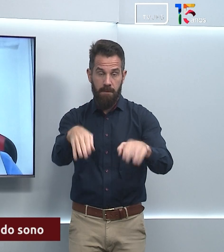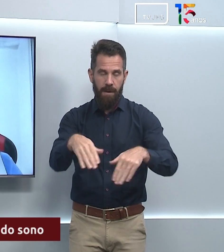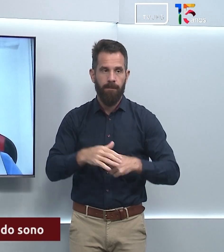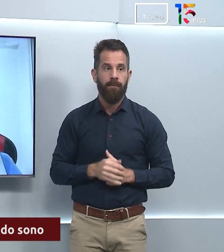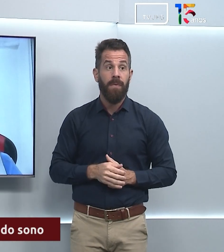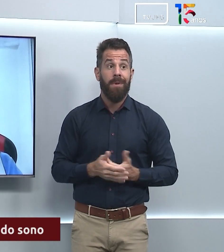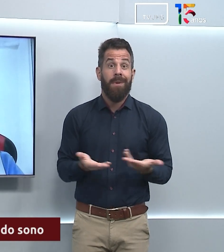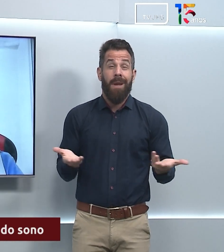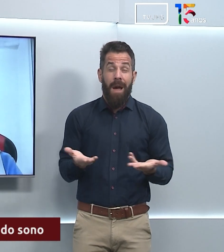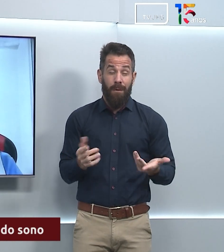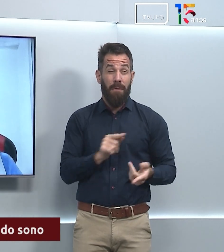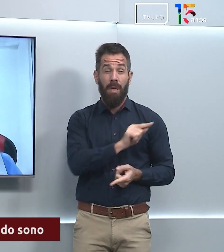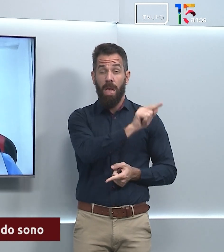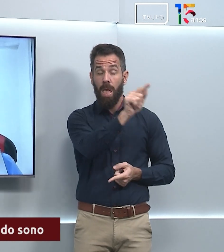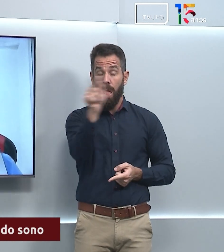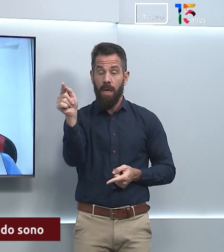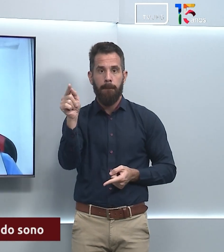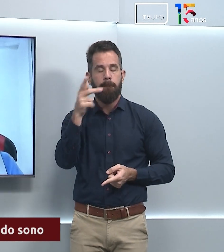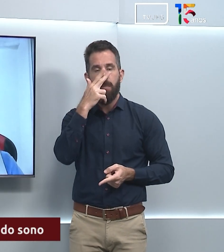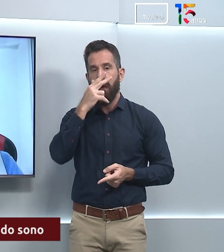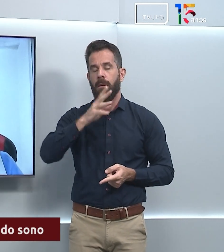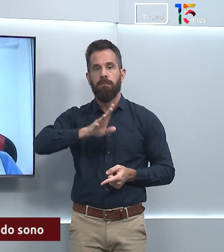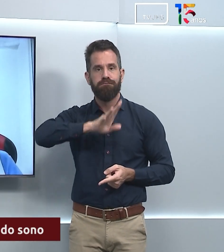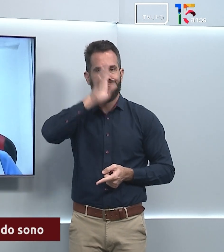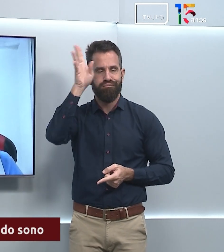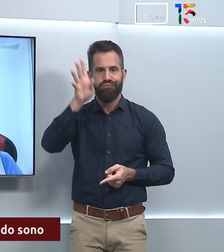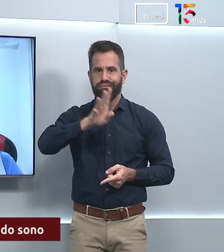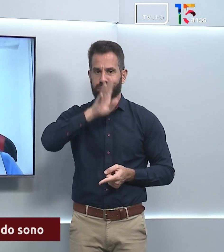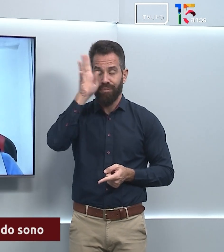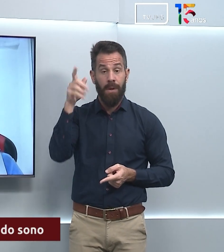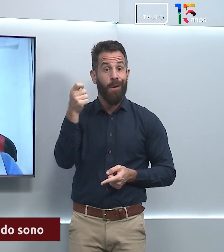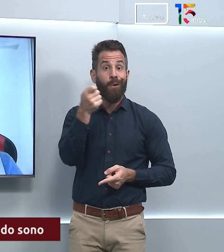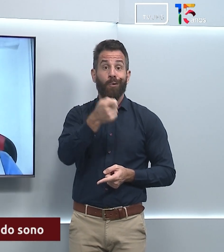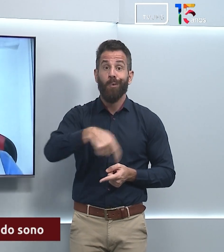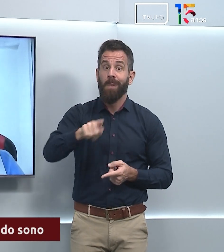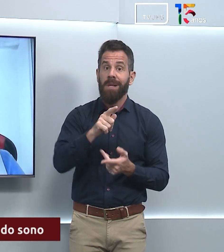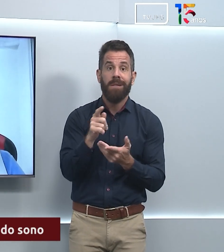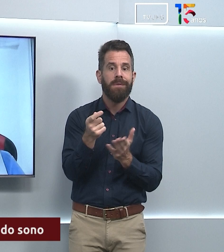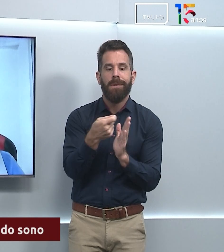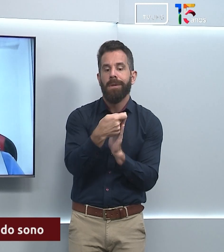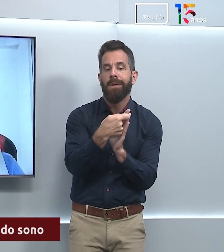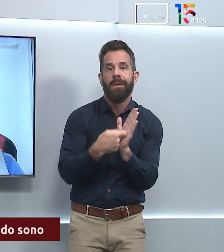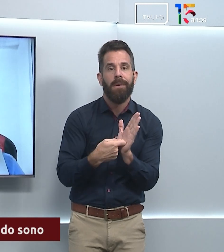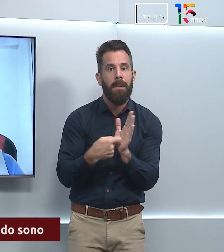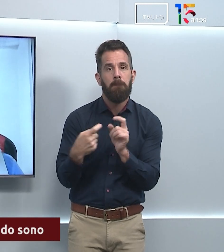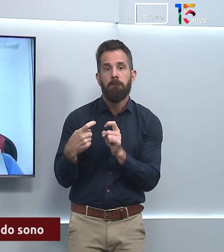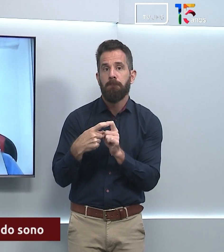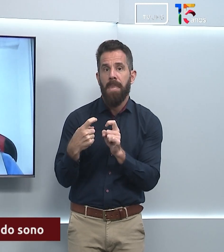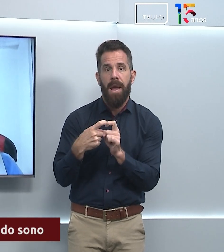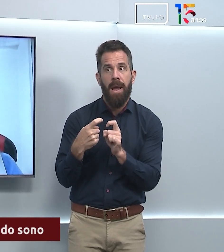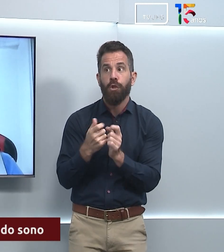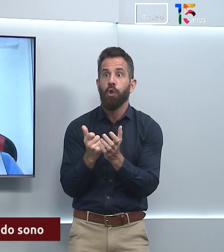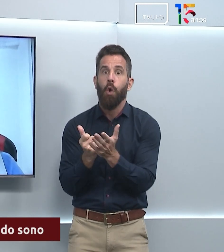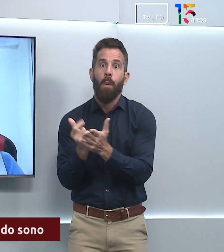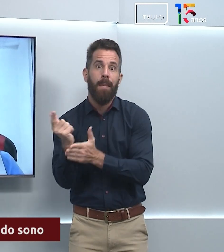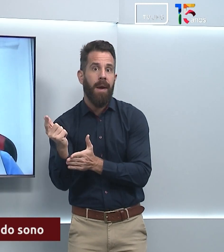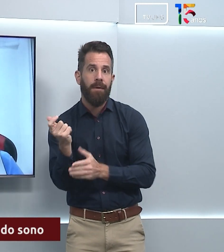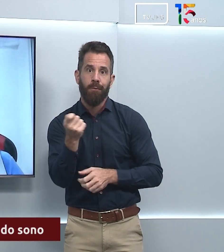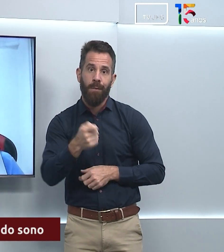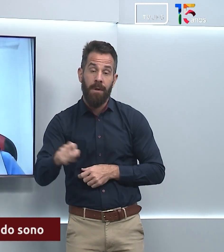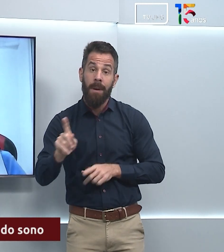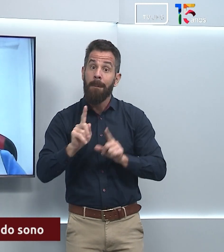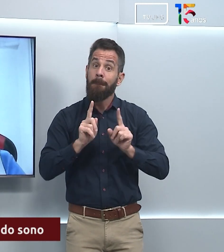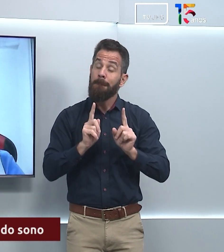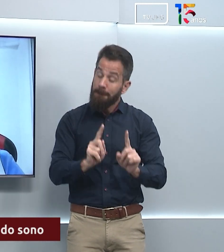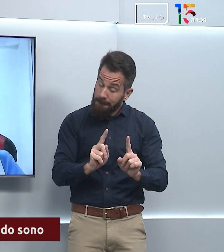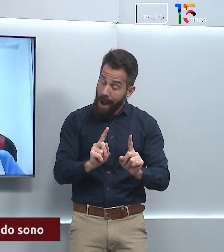né? Agora que tem uma disponibilidade muito grande e não tem que ter receita para comprar. E as pessoas se esquecem que é um remédio,